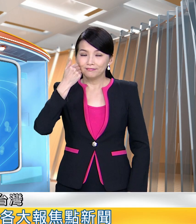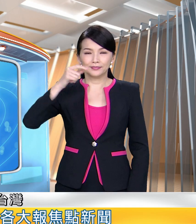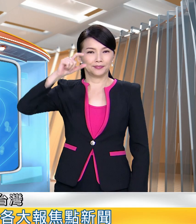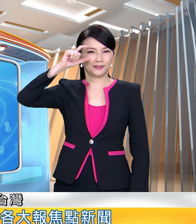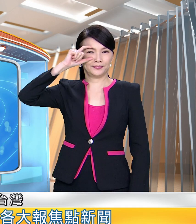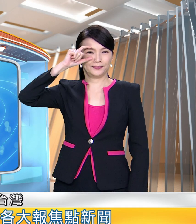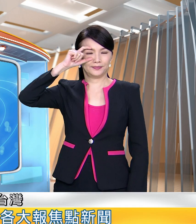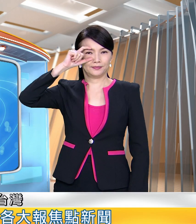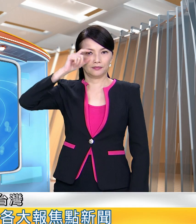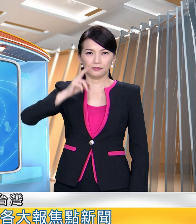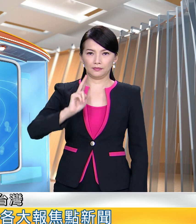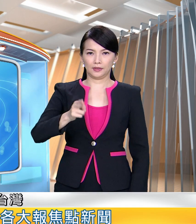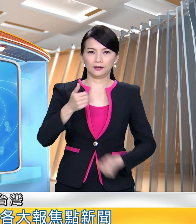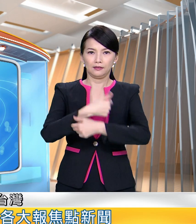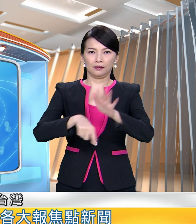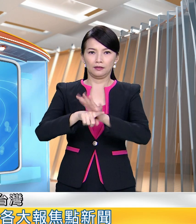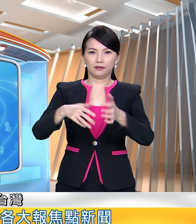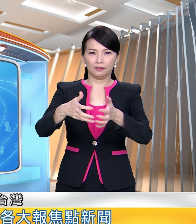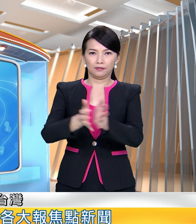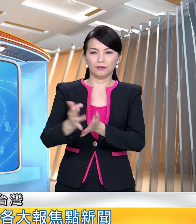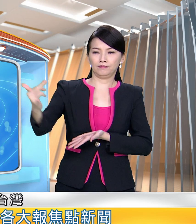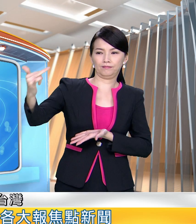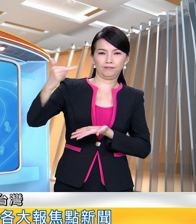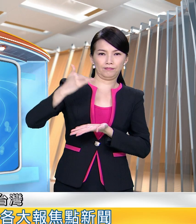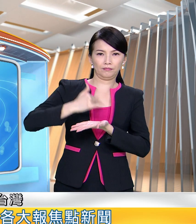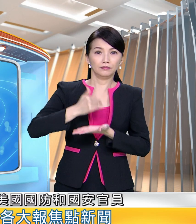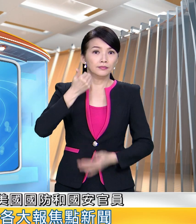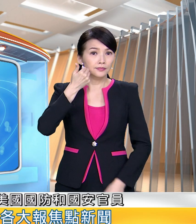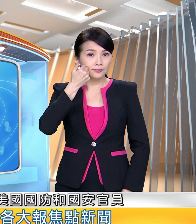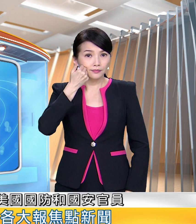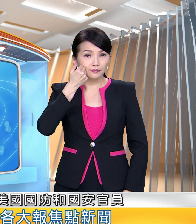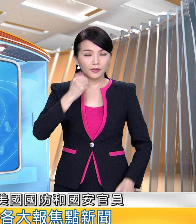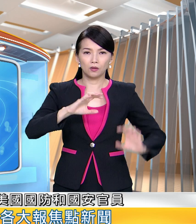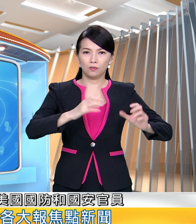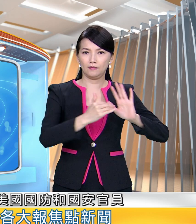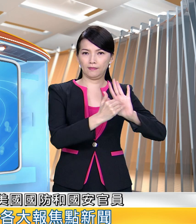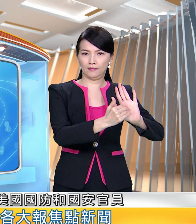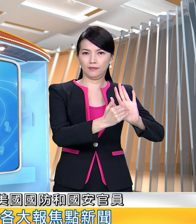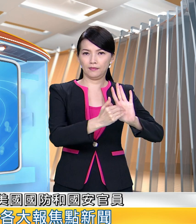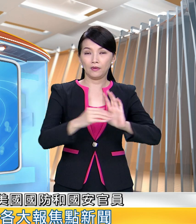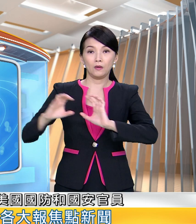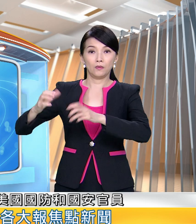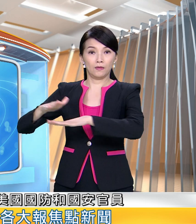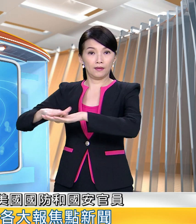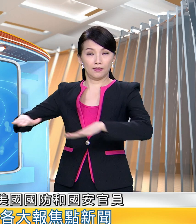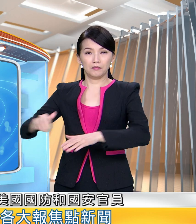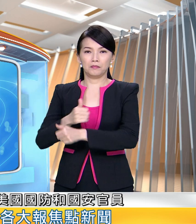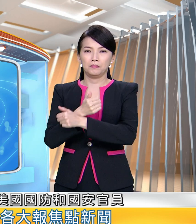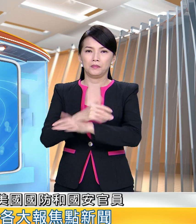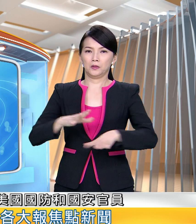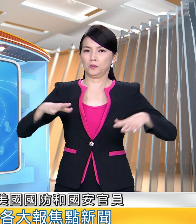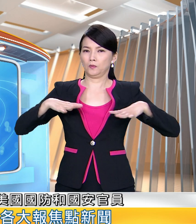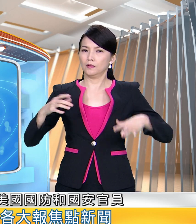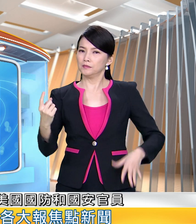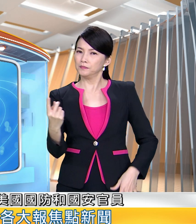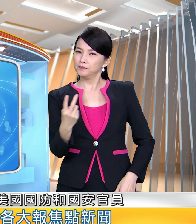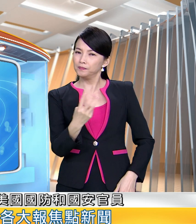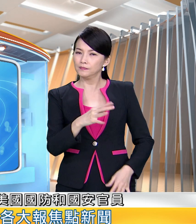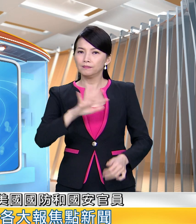派出代表团访问台湾，成员包括卸任的美国国防和国安官